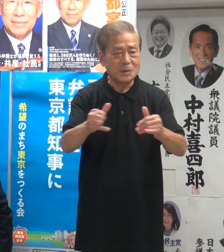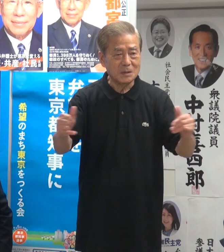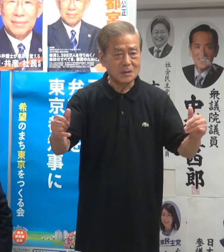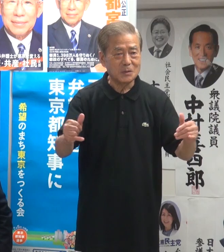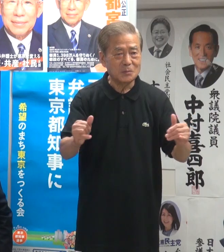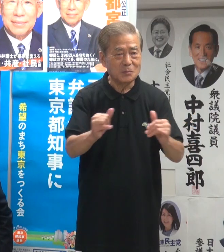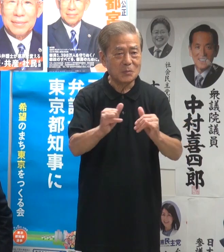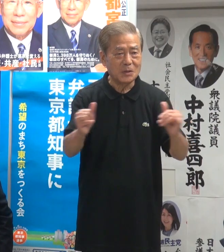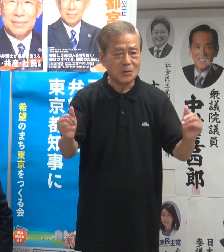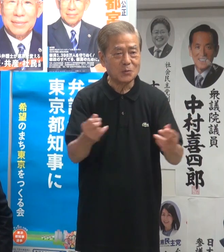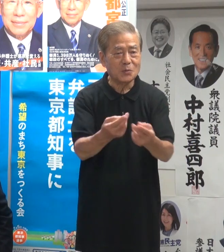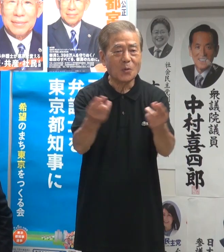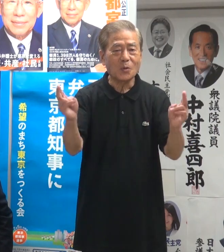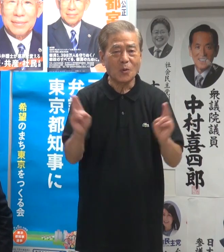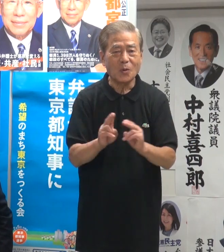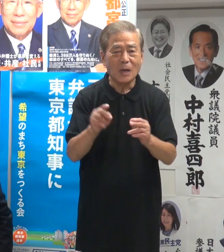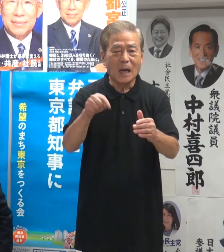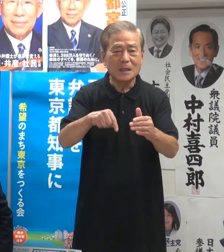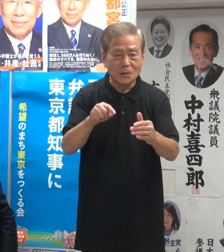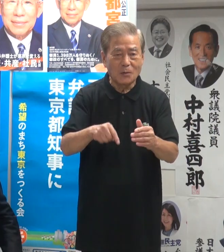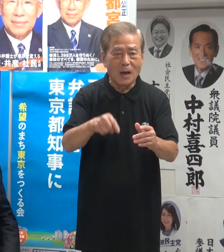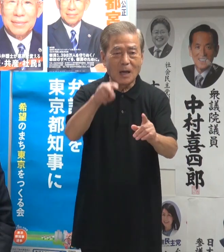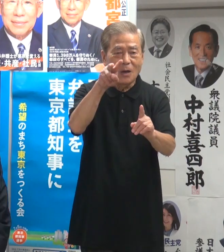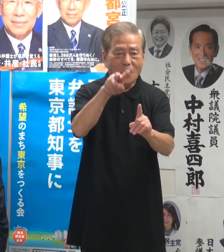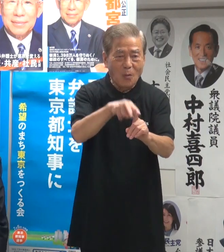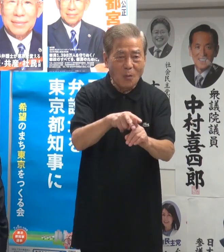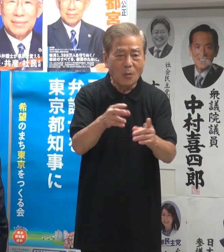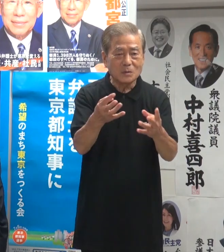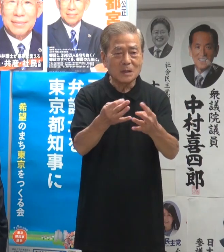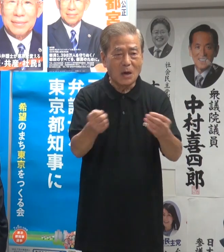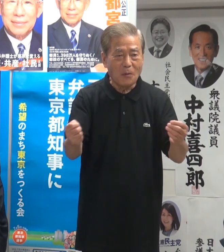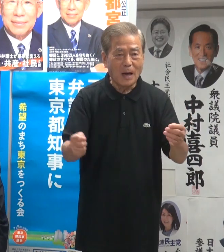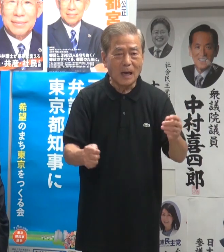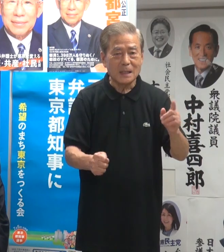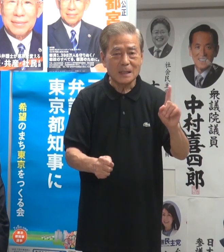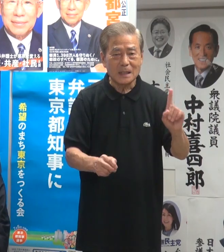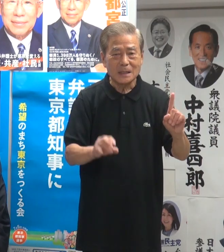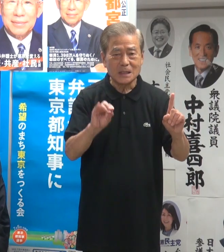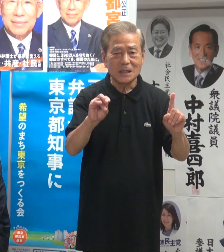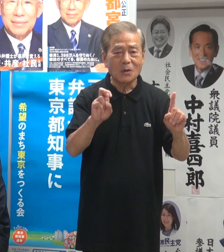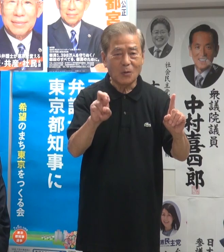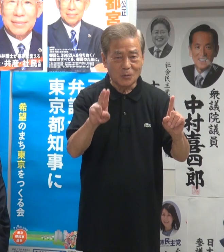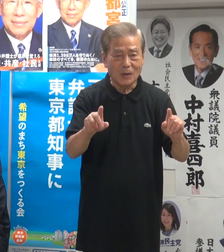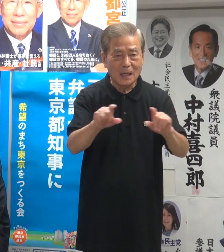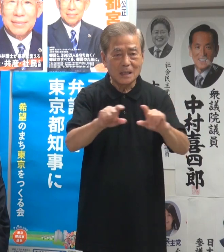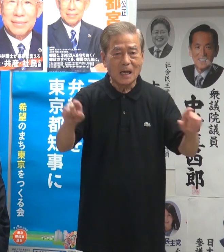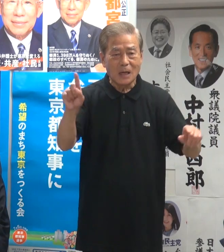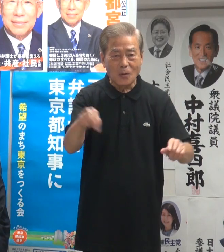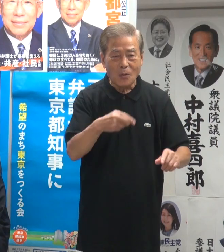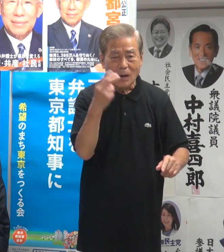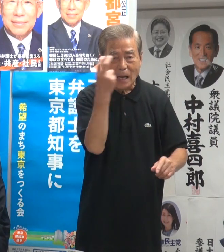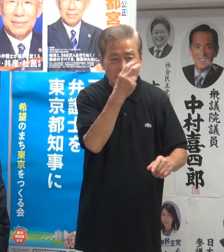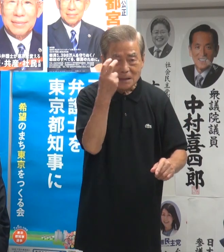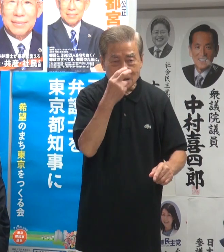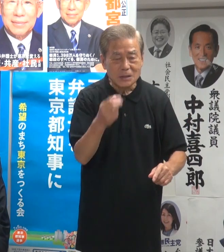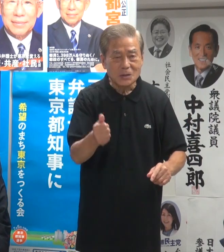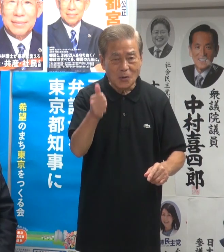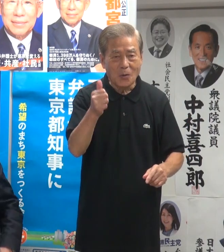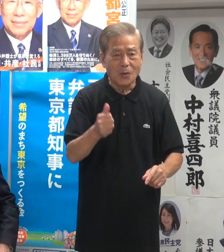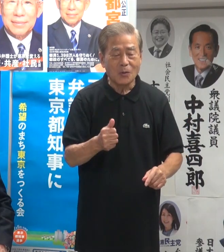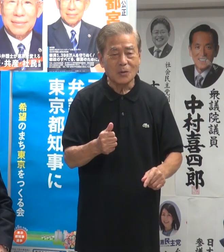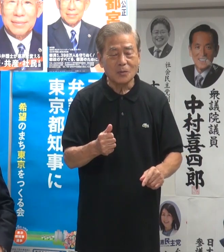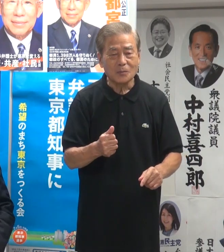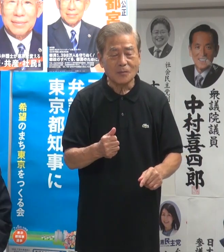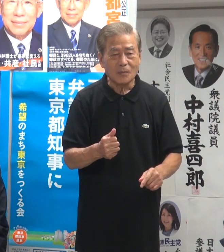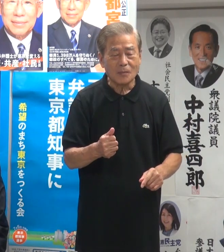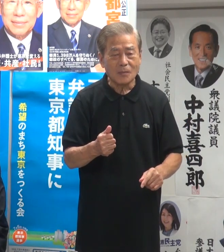さんもご存知の通り小沢一郎さんや平野幹事長、それから、原口国